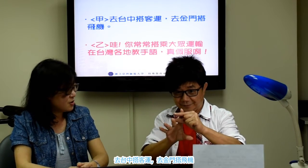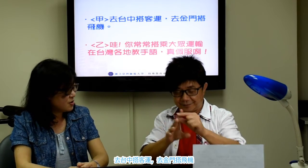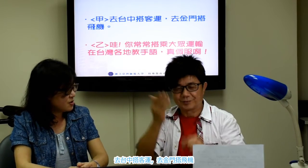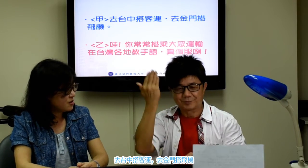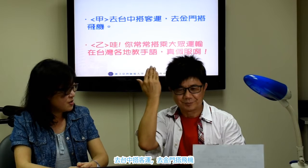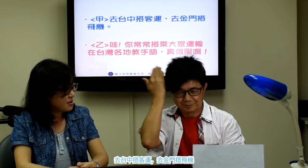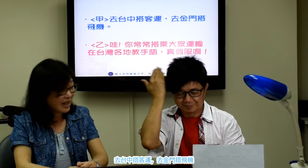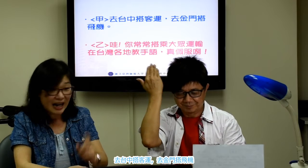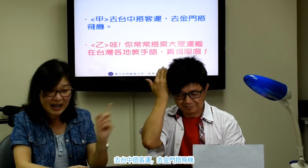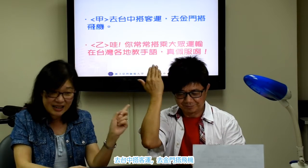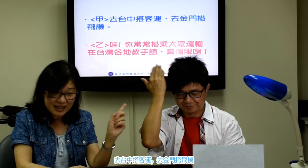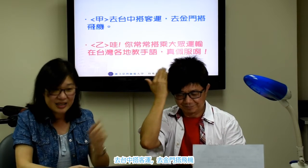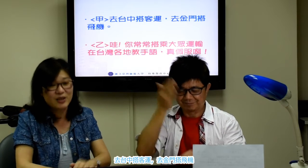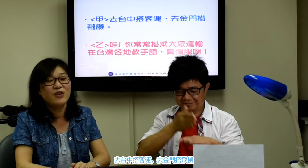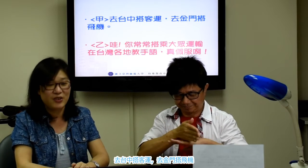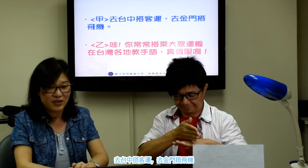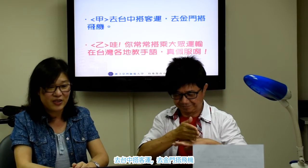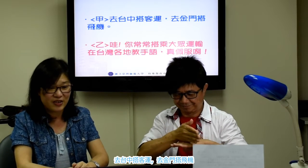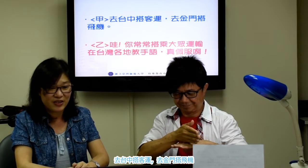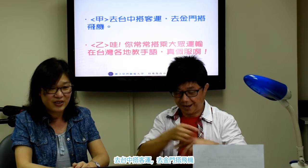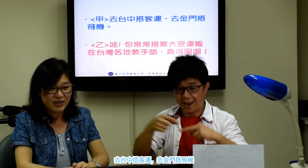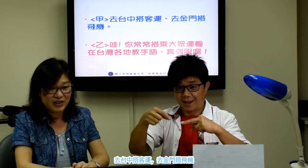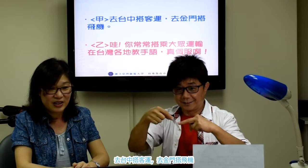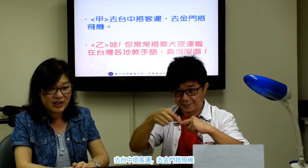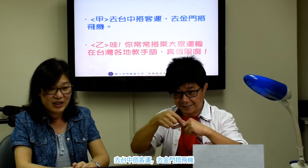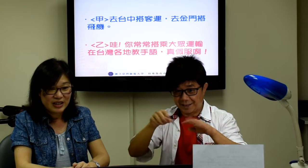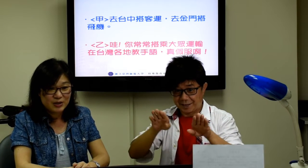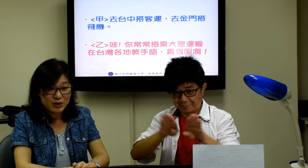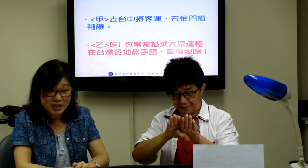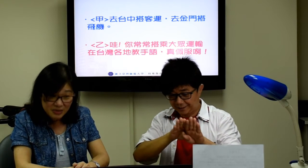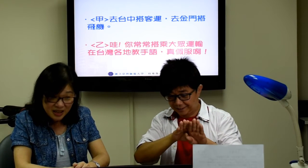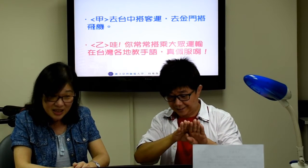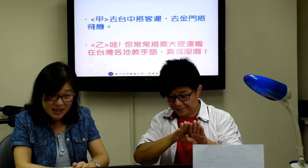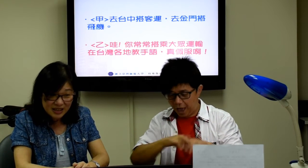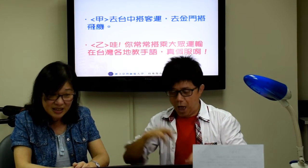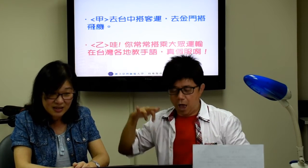中搭客运，去金门